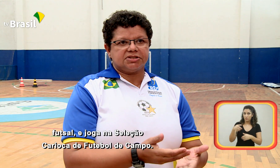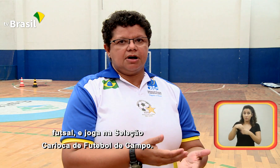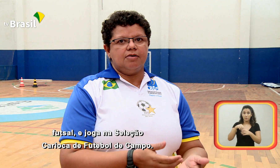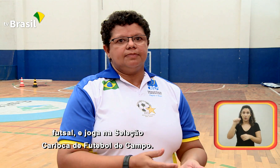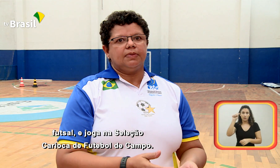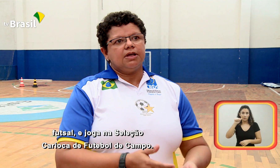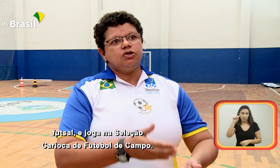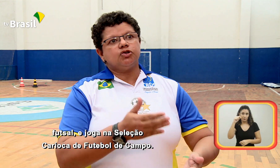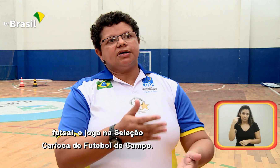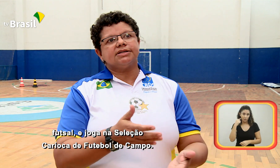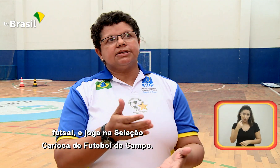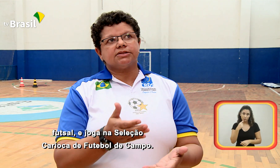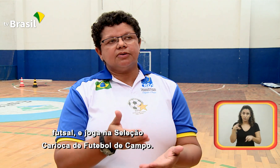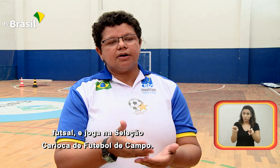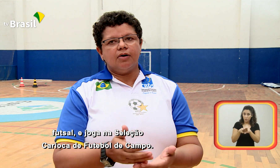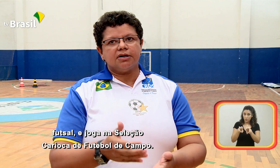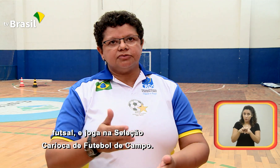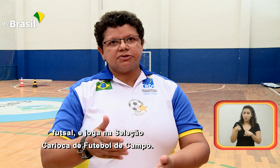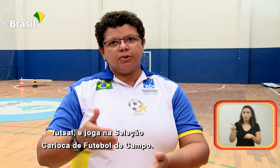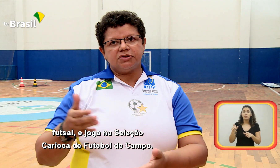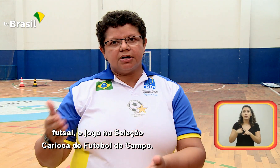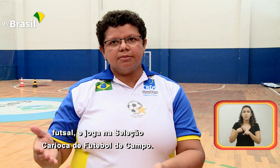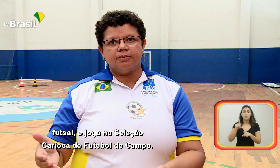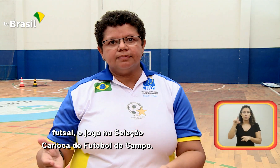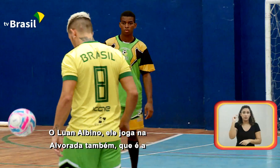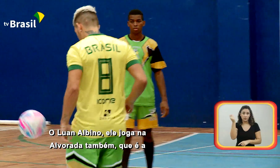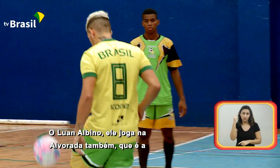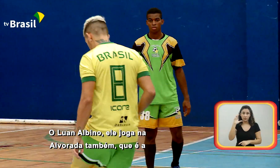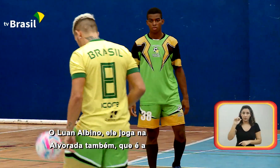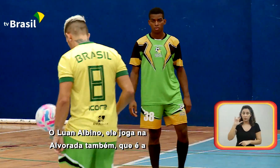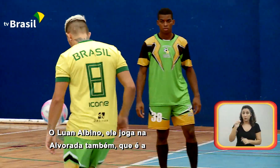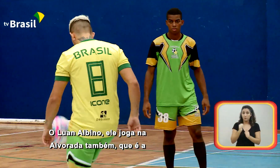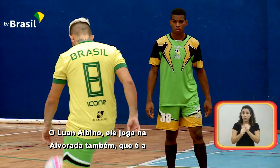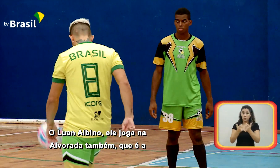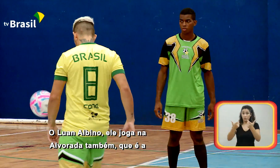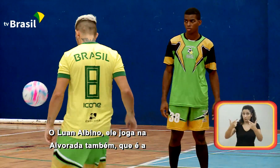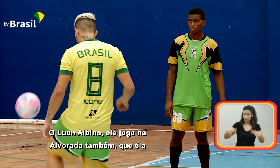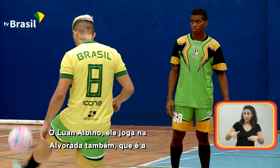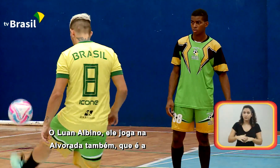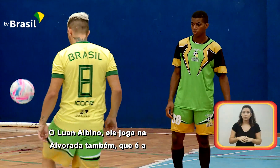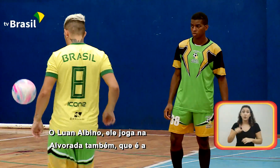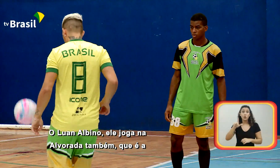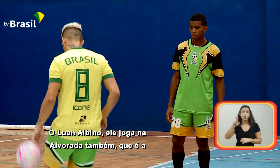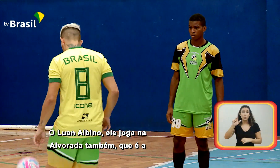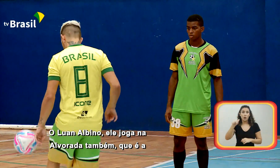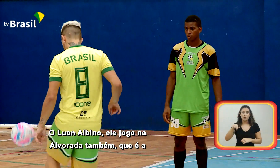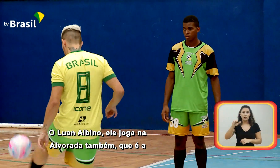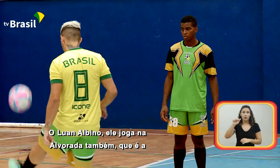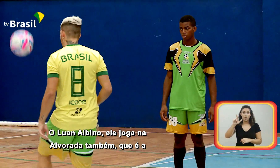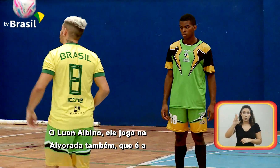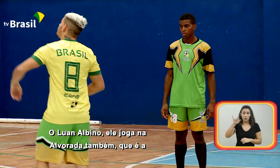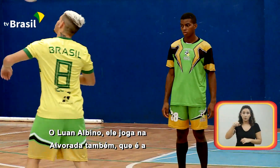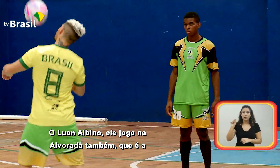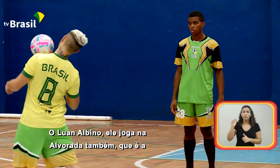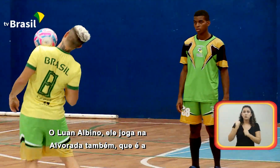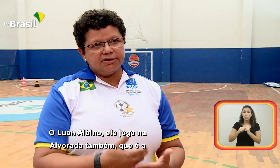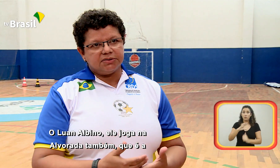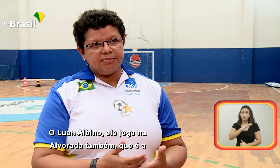futsal, e joga na Seleção Carioca de Futebol de Campo. O Luan Albino, ele joga na Alvorada também,